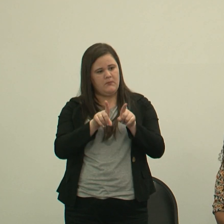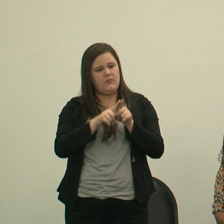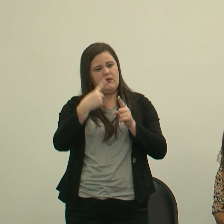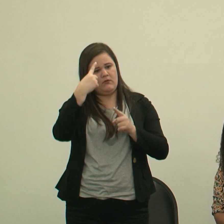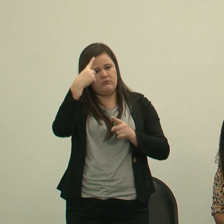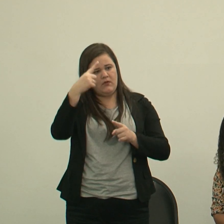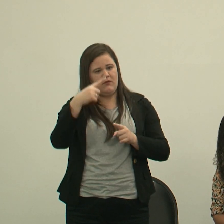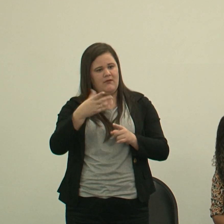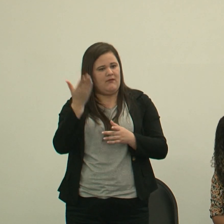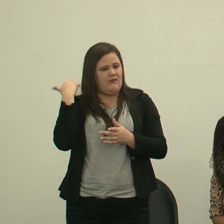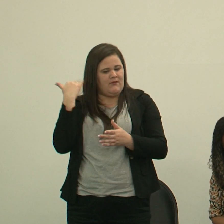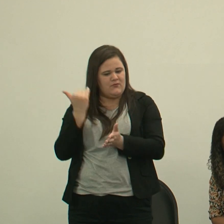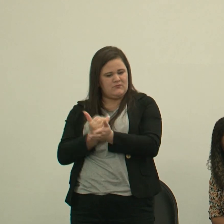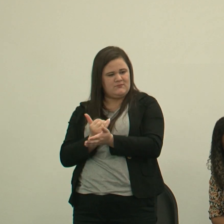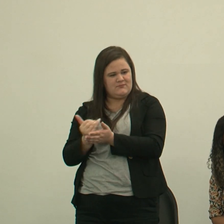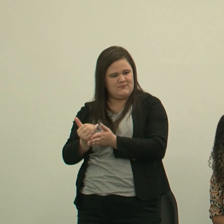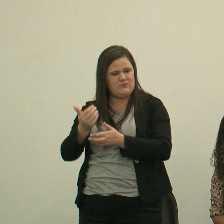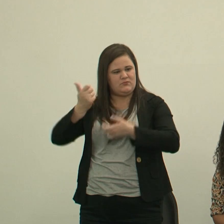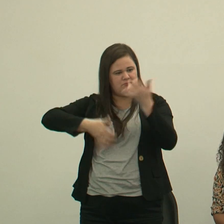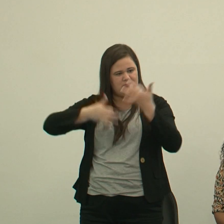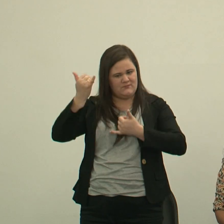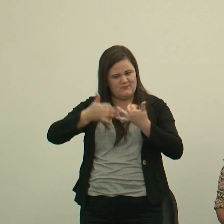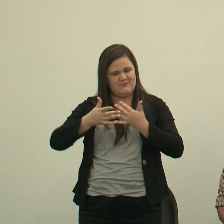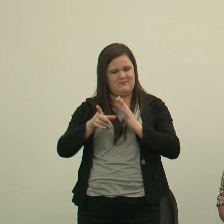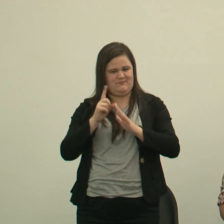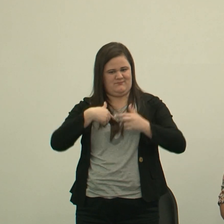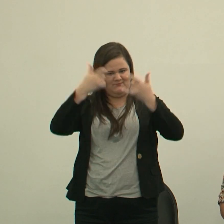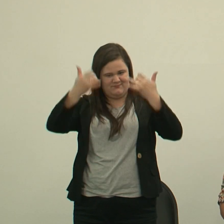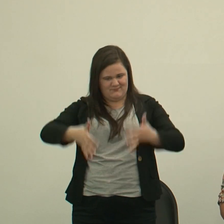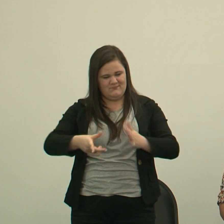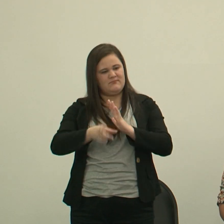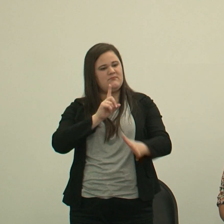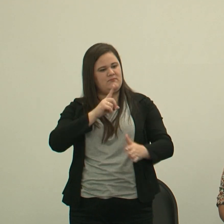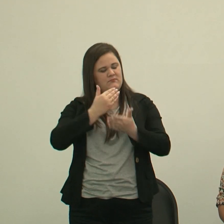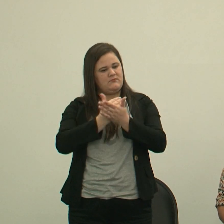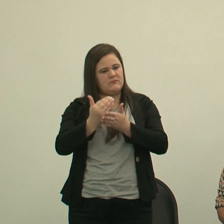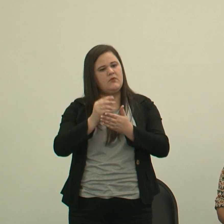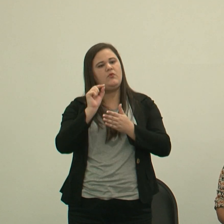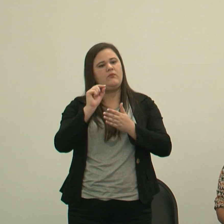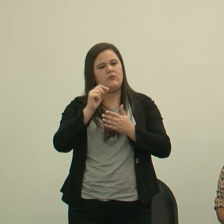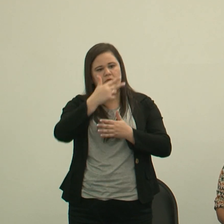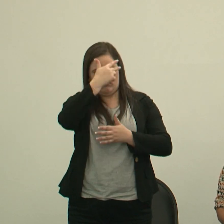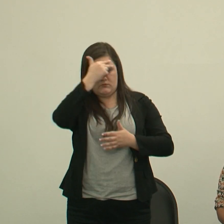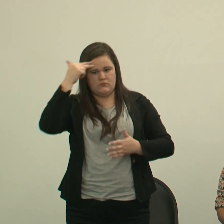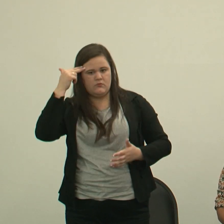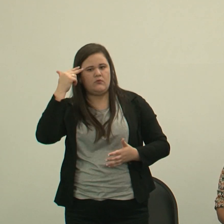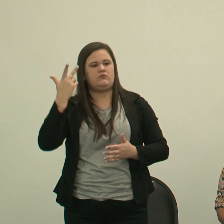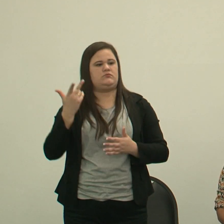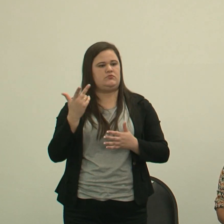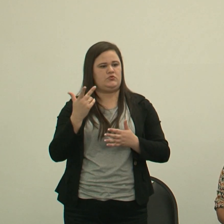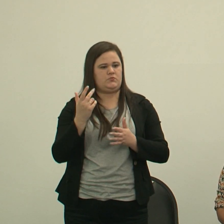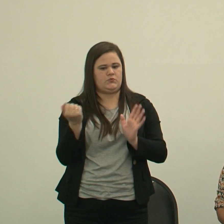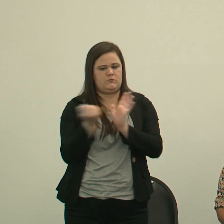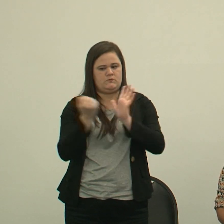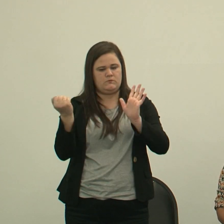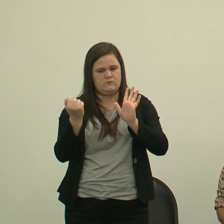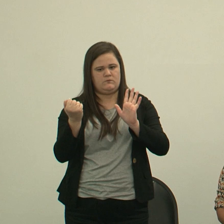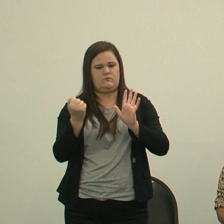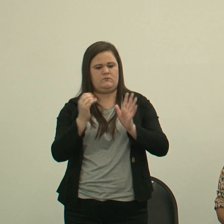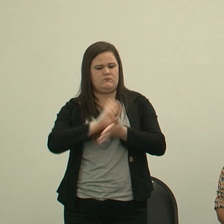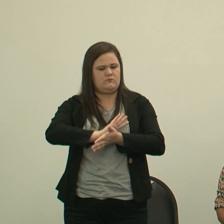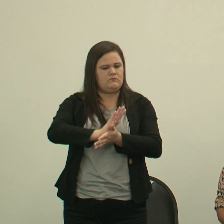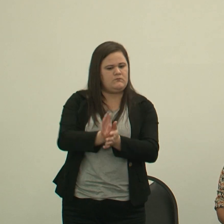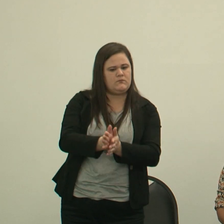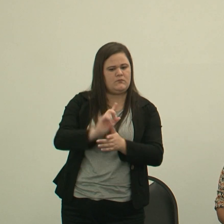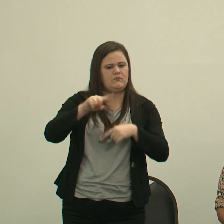gente conversou lá no início, né, da nossa apresentação. Estereótipos, estigmas, né, preconceitos que